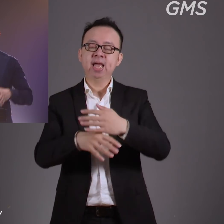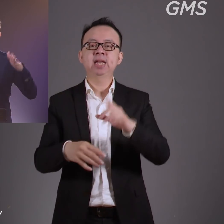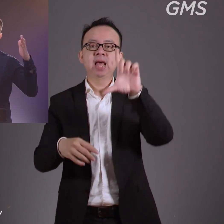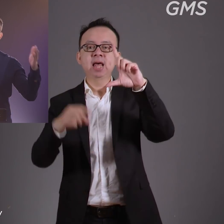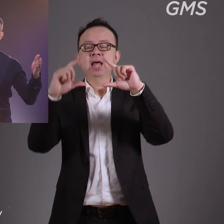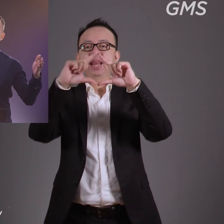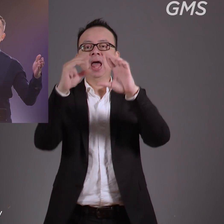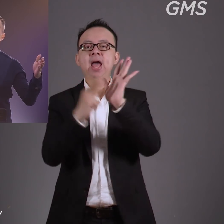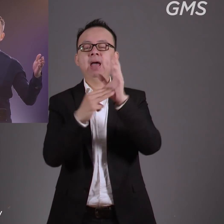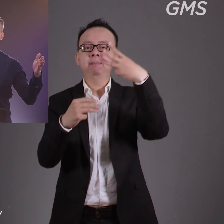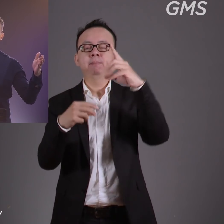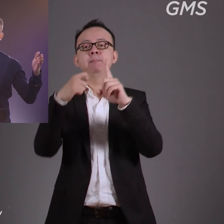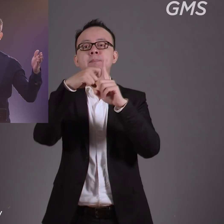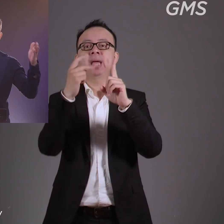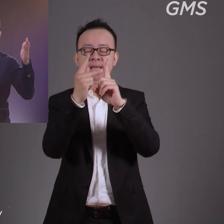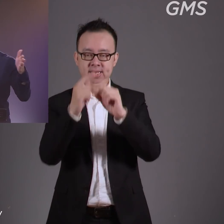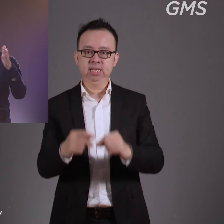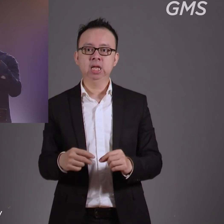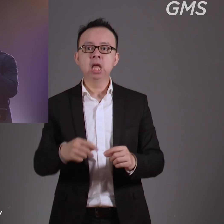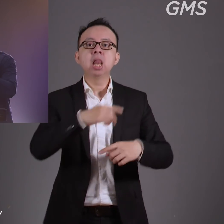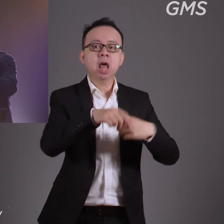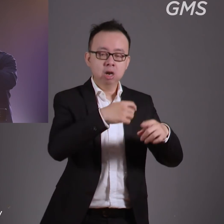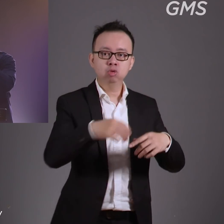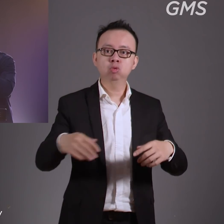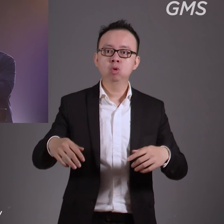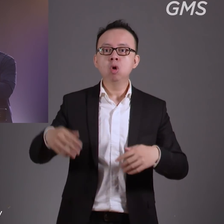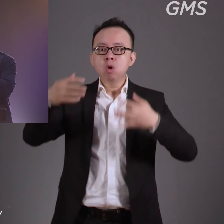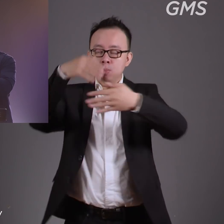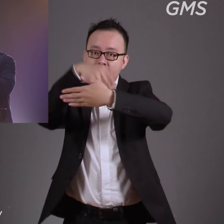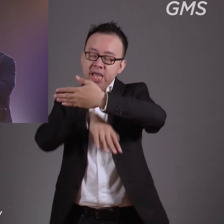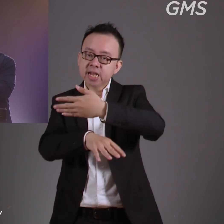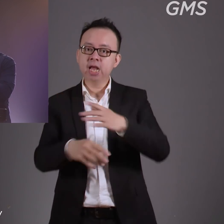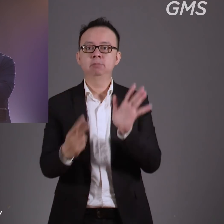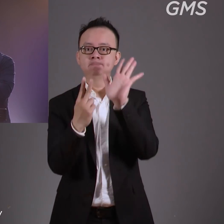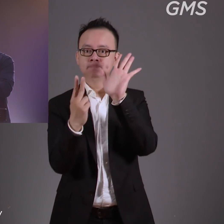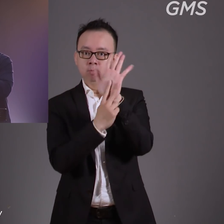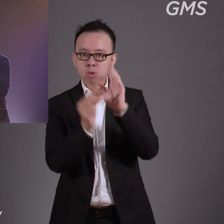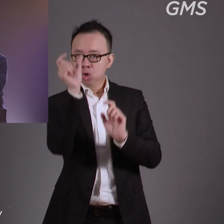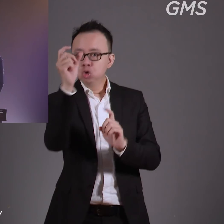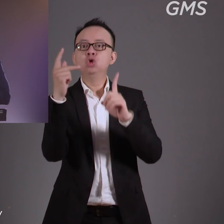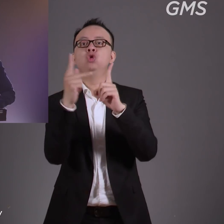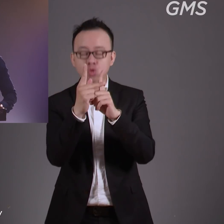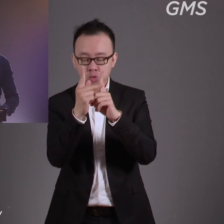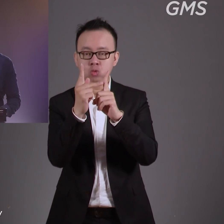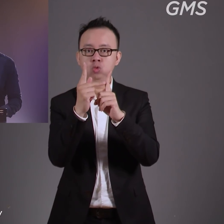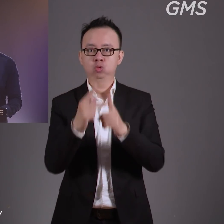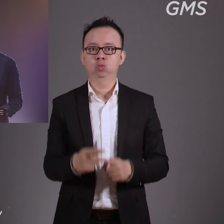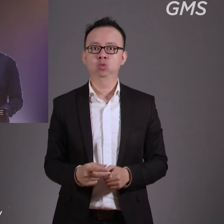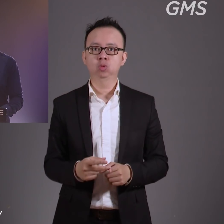Ternyata seorang nabi perjanjian lama, sampai keturunan ketiga, sampai cicitnya great grandson, keluar nabi